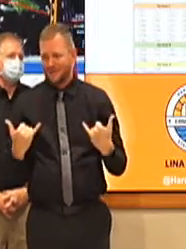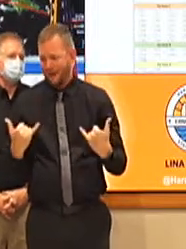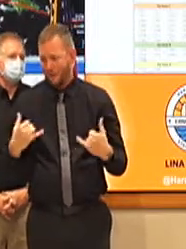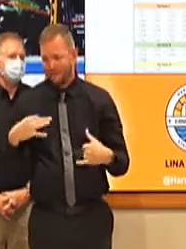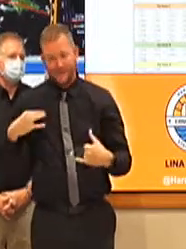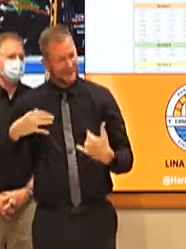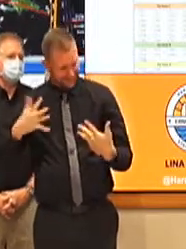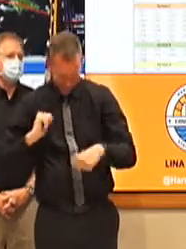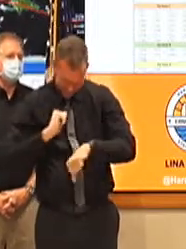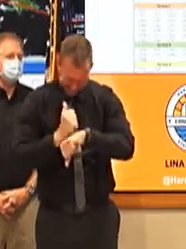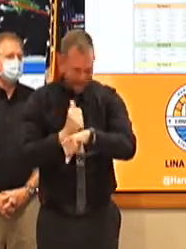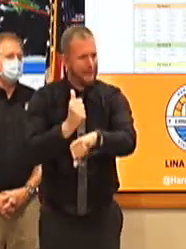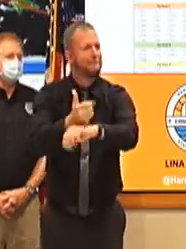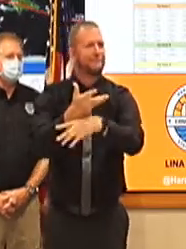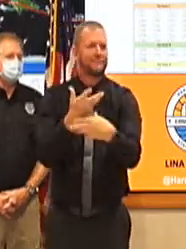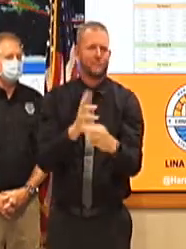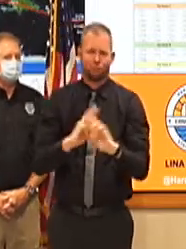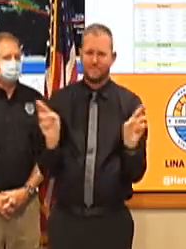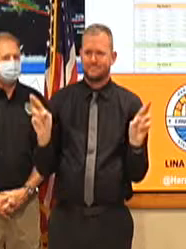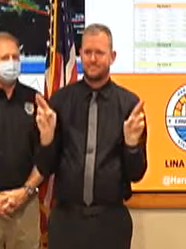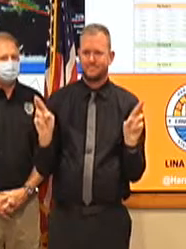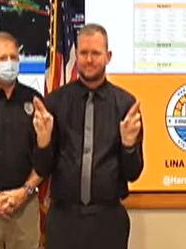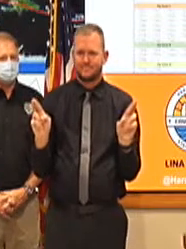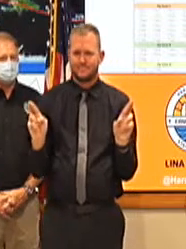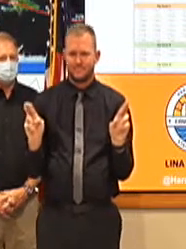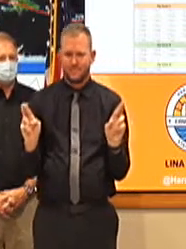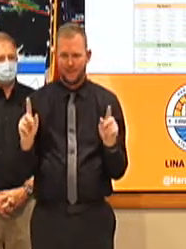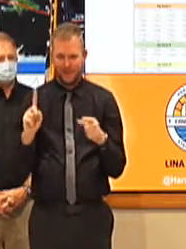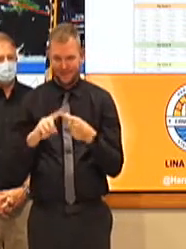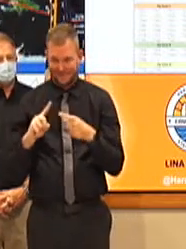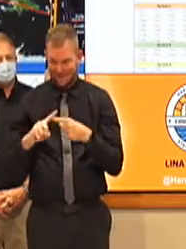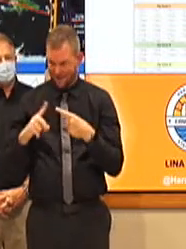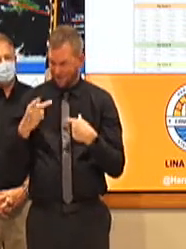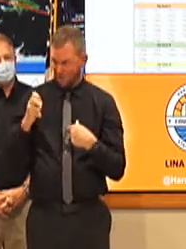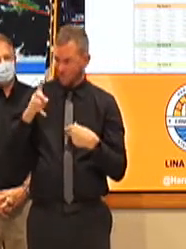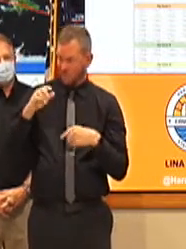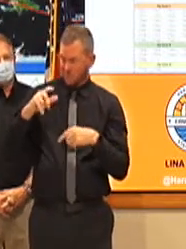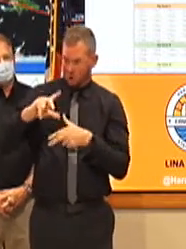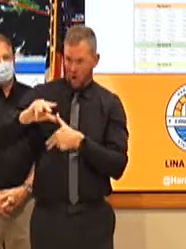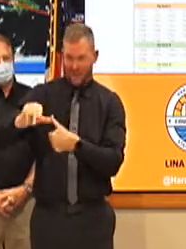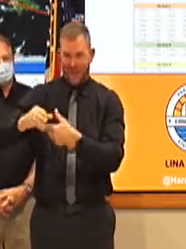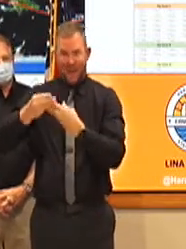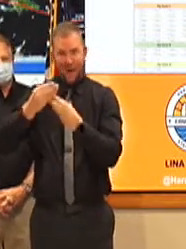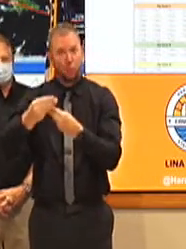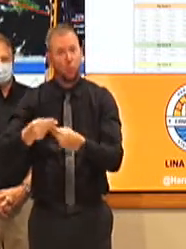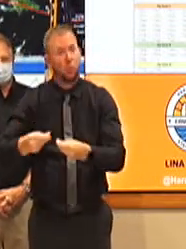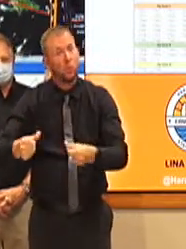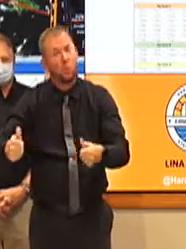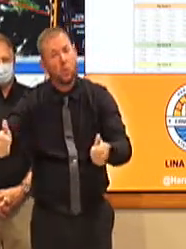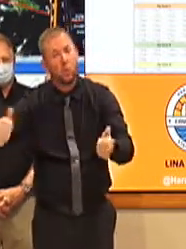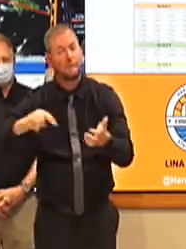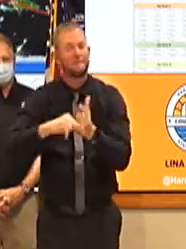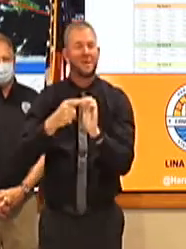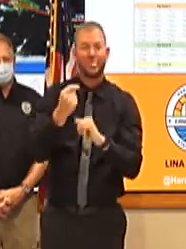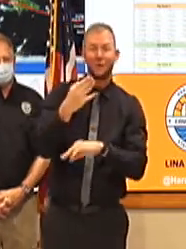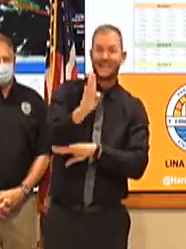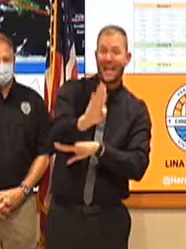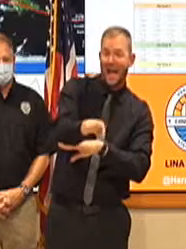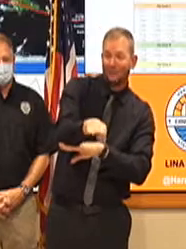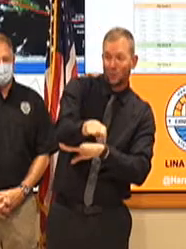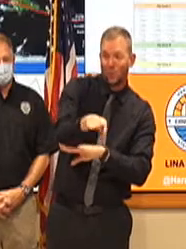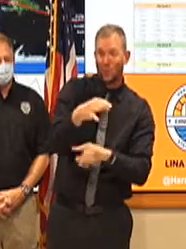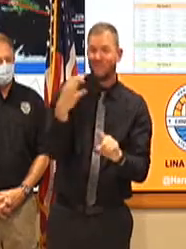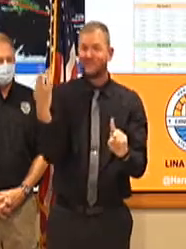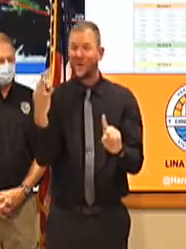clears. For example, on Thursday, I can assure you, Thursday afternoon, Friday, Saturday, we'll be ready to go to assist